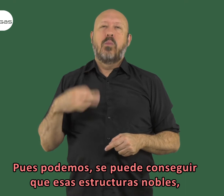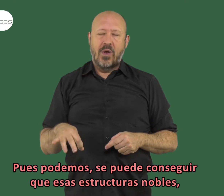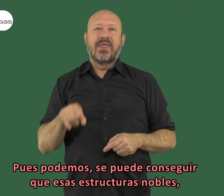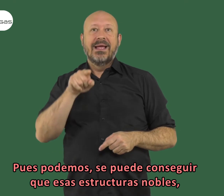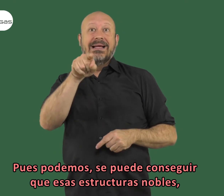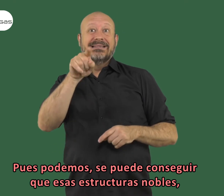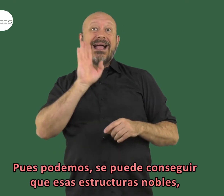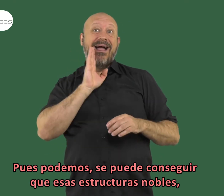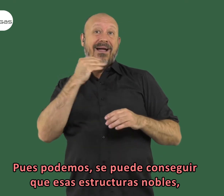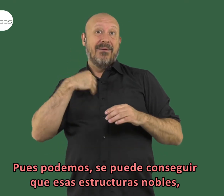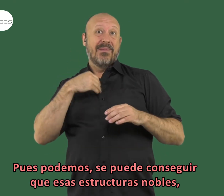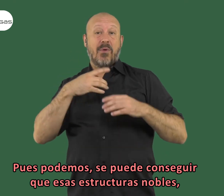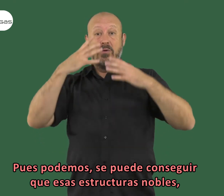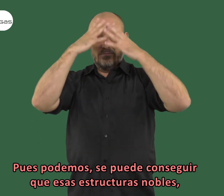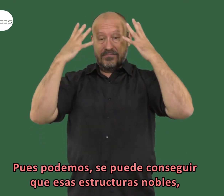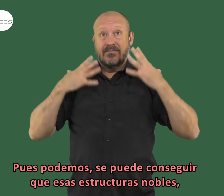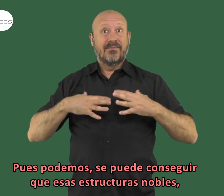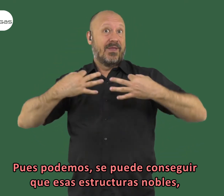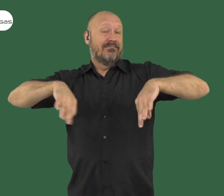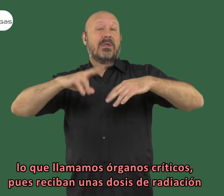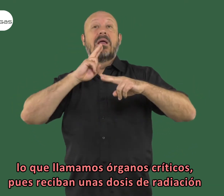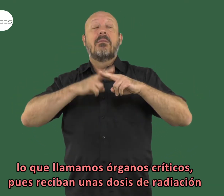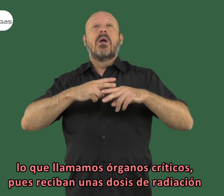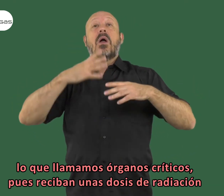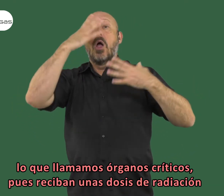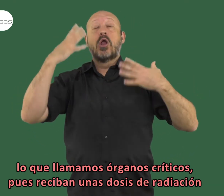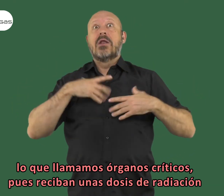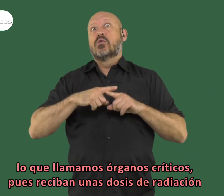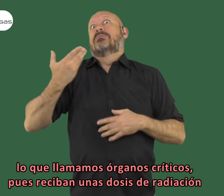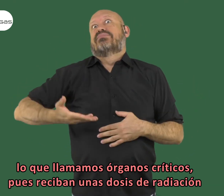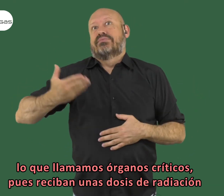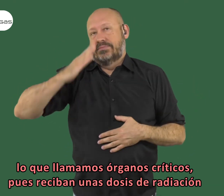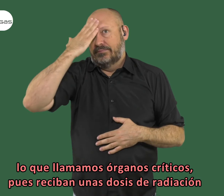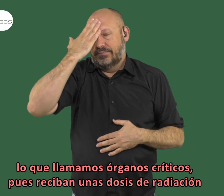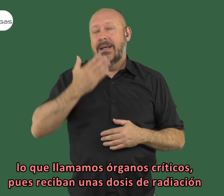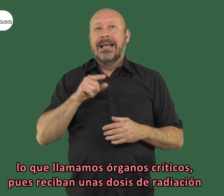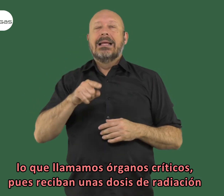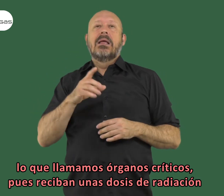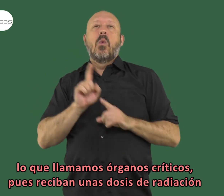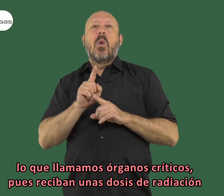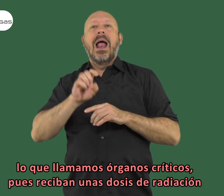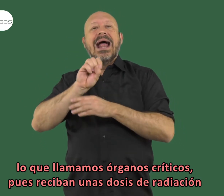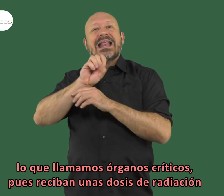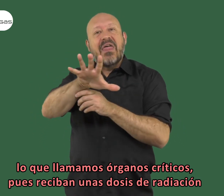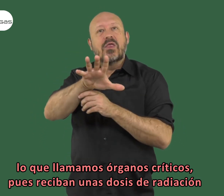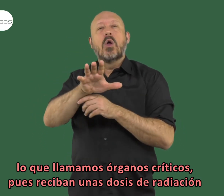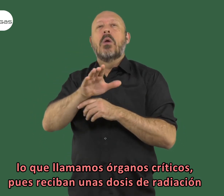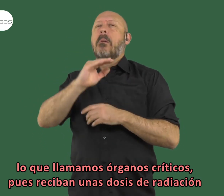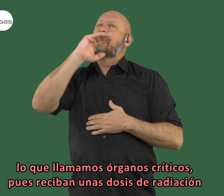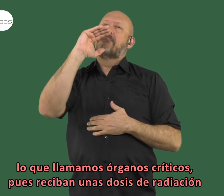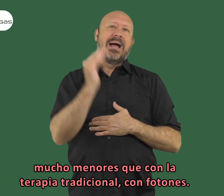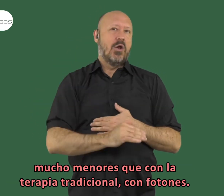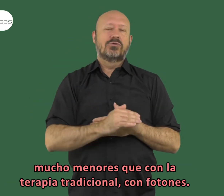puede conseguir que esas estructuras nobles, esos le llamamos órganos críticos, pues reciban unas dosis